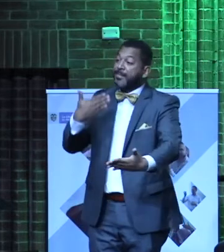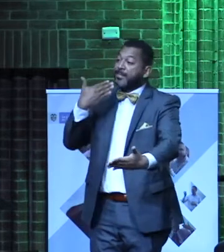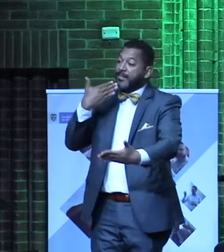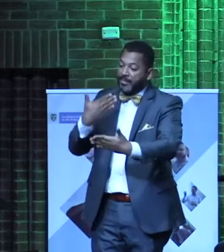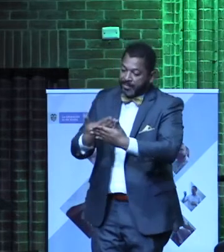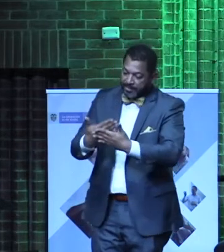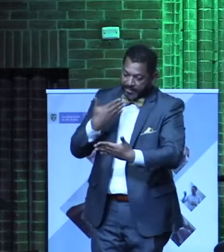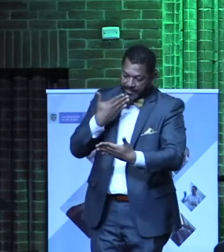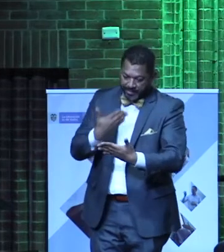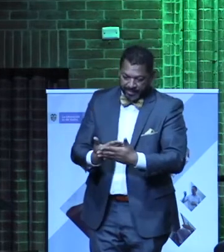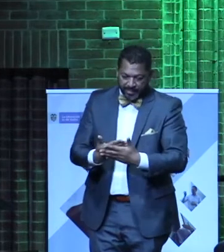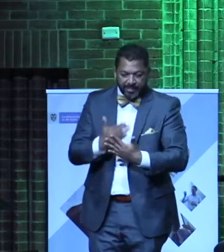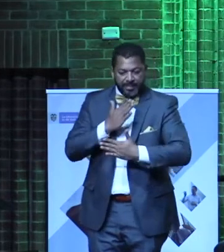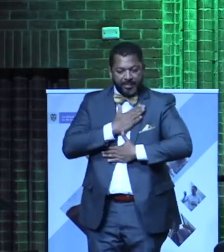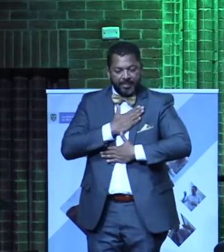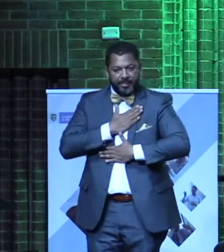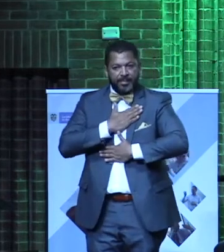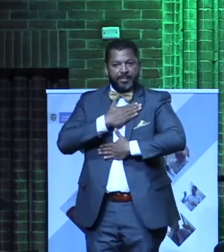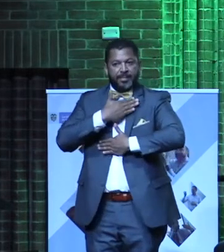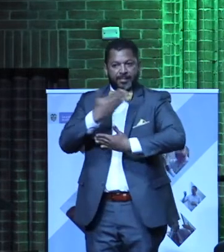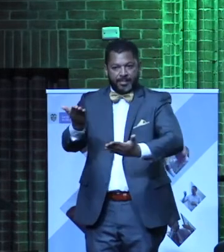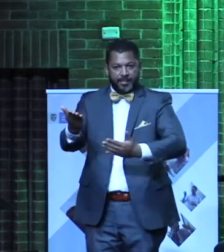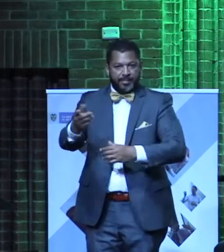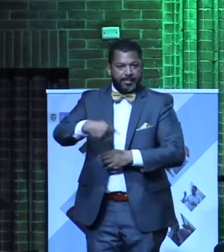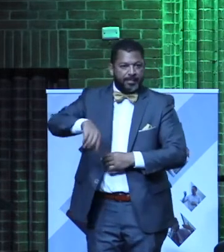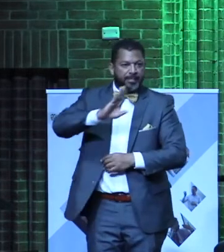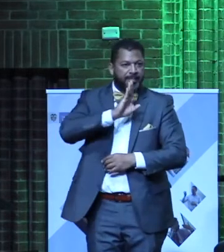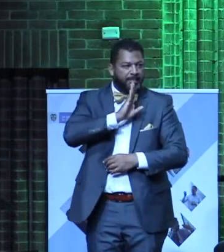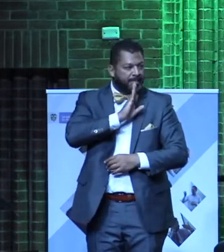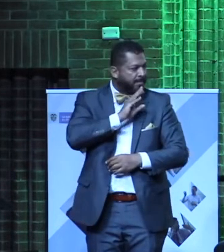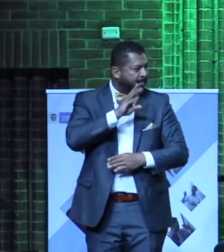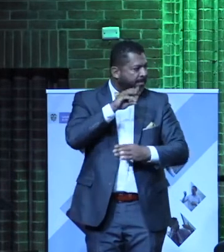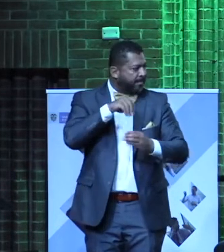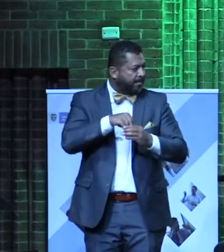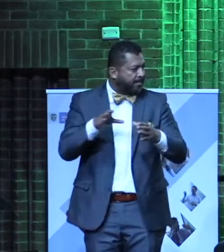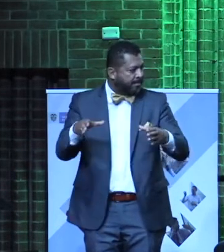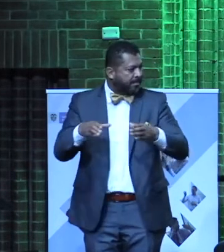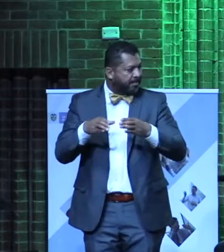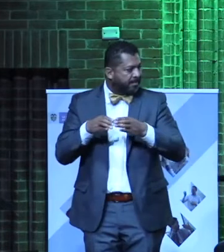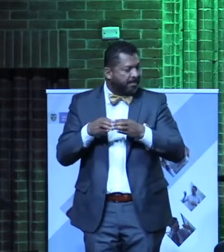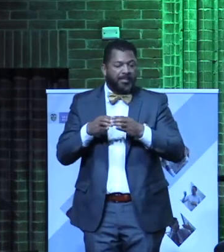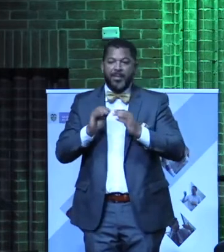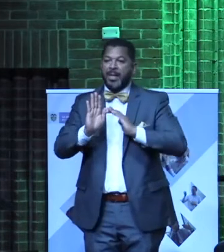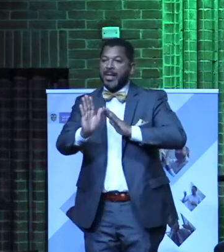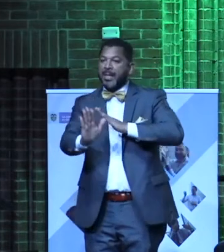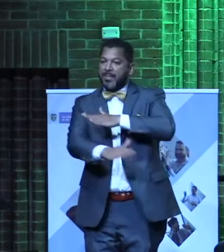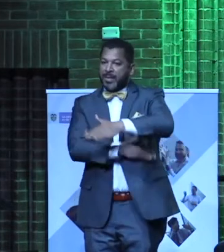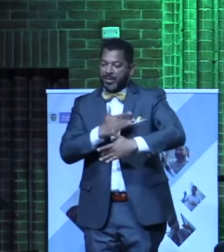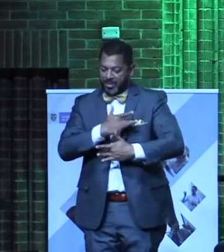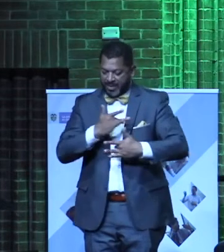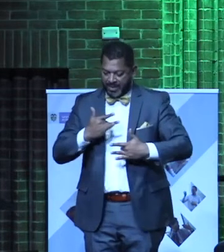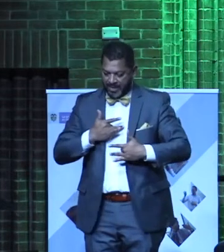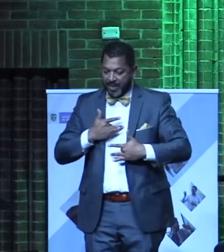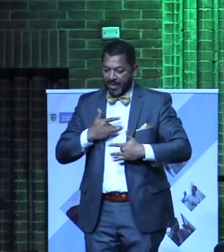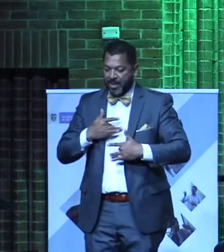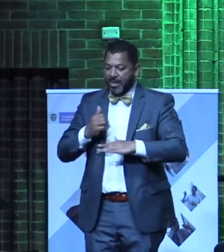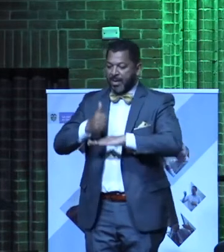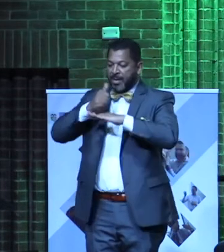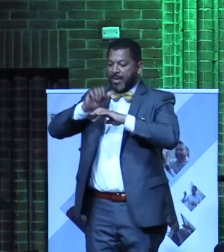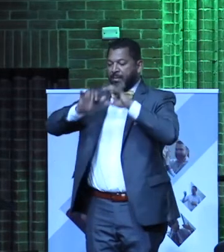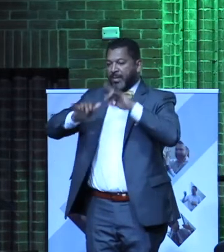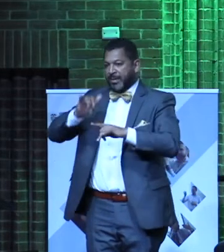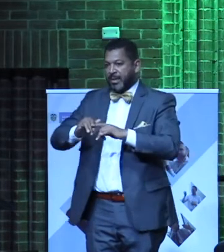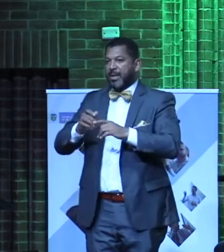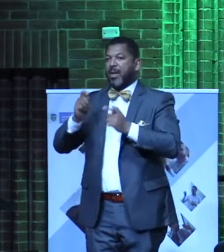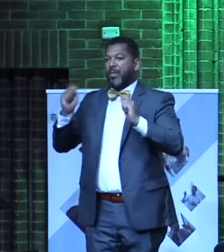todo, como un saludo muy especial de parte, pues, desde el señor ministro, el director de la Oficina de Promoción Social